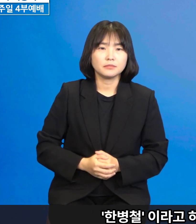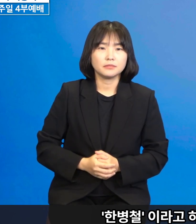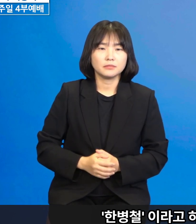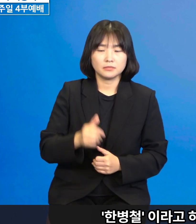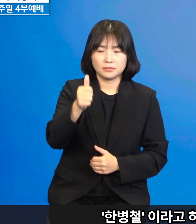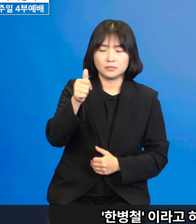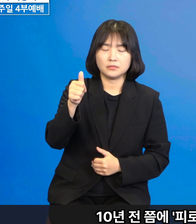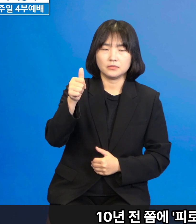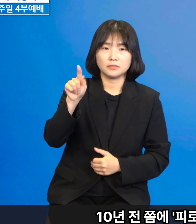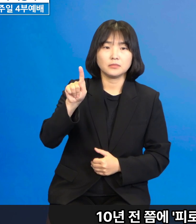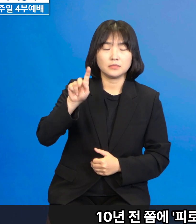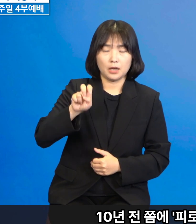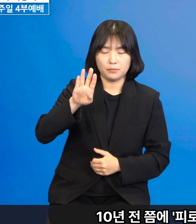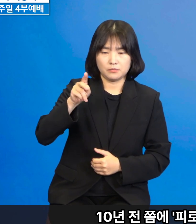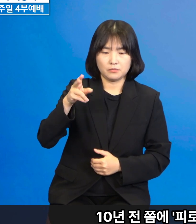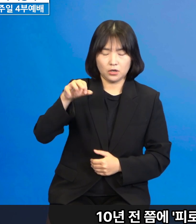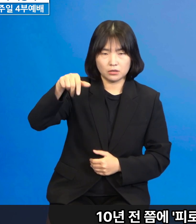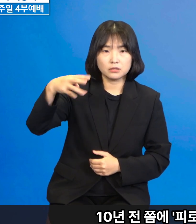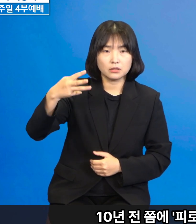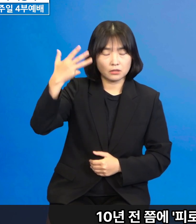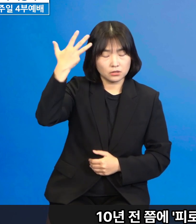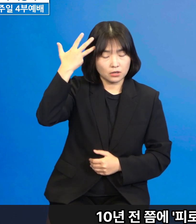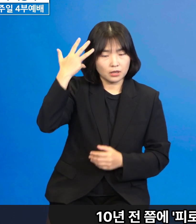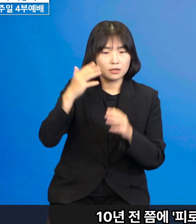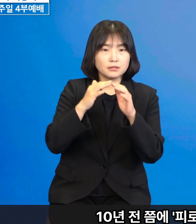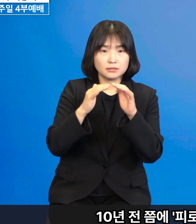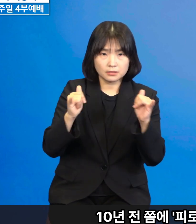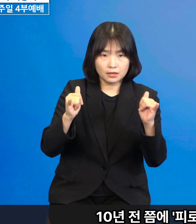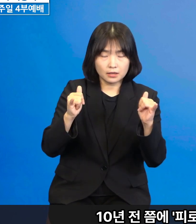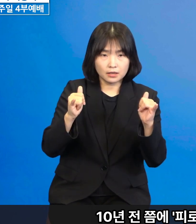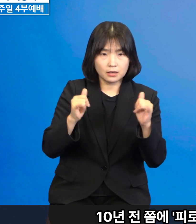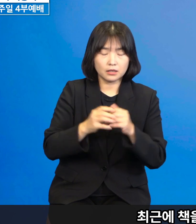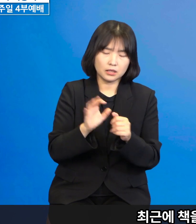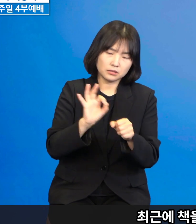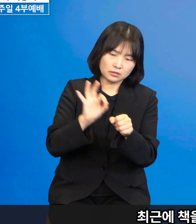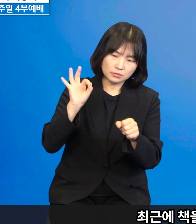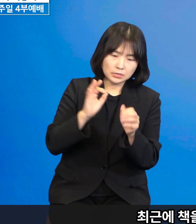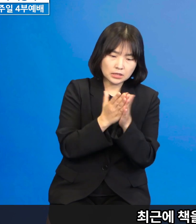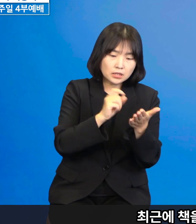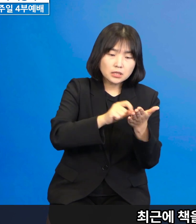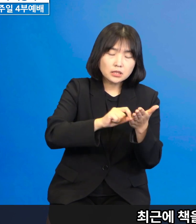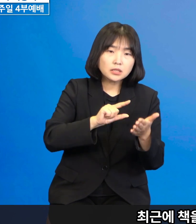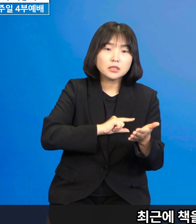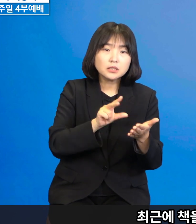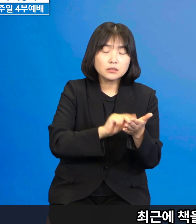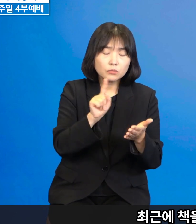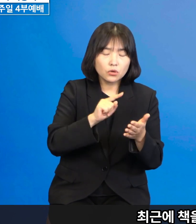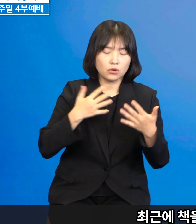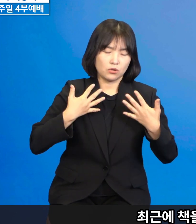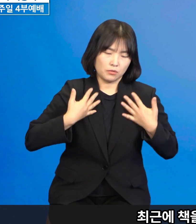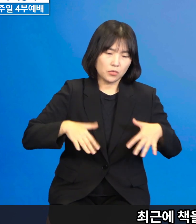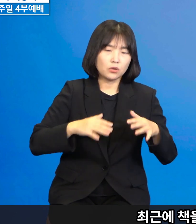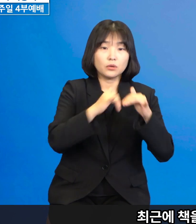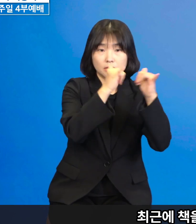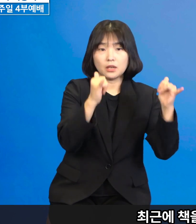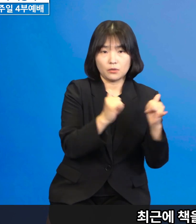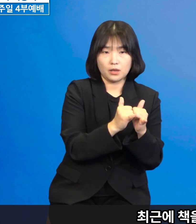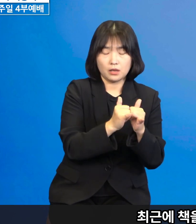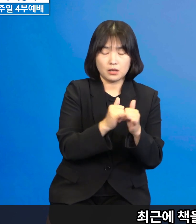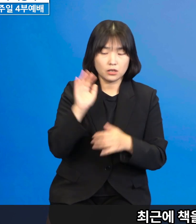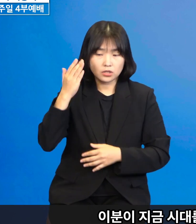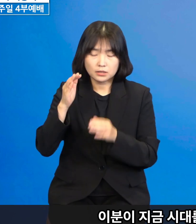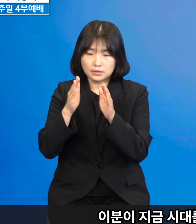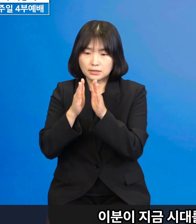한병철이라고 하는 철학자가 있습니다. 10년 전쯤에 피로사회라는 책을 썼는데 최근에 책을 다시